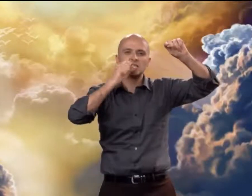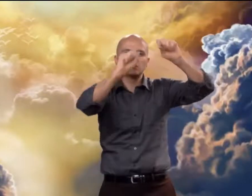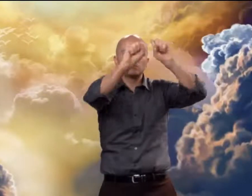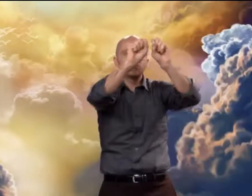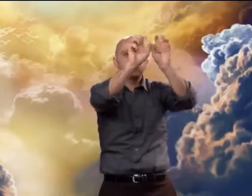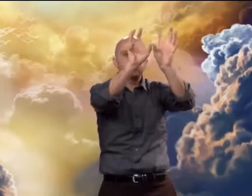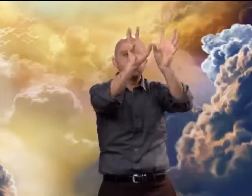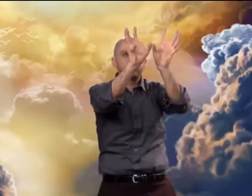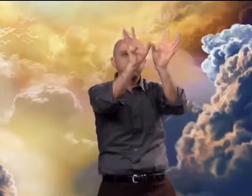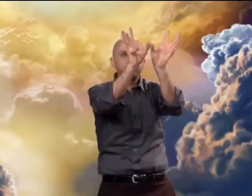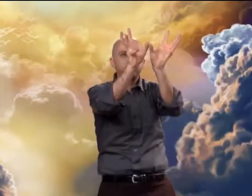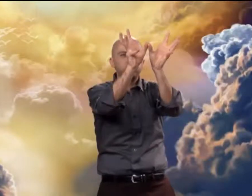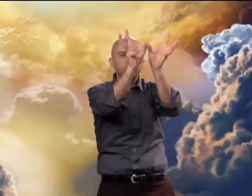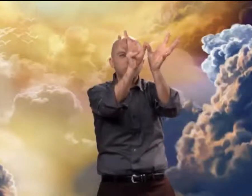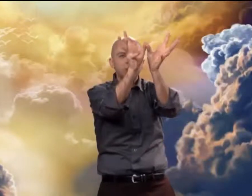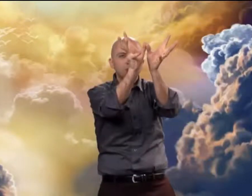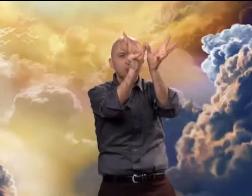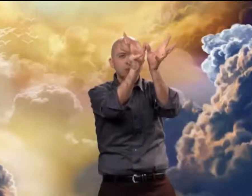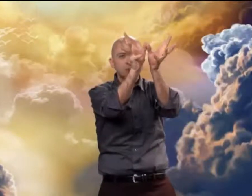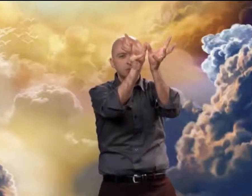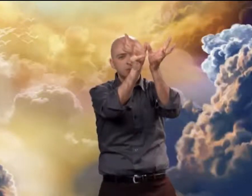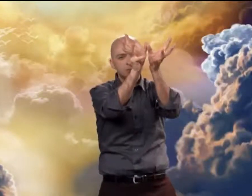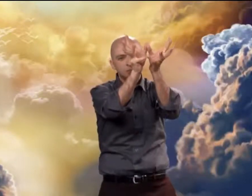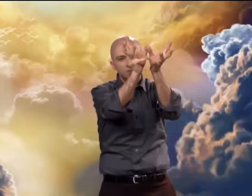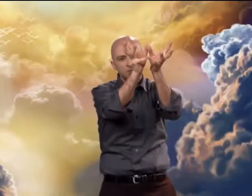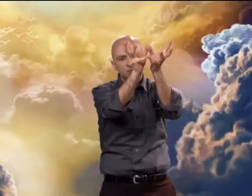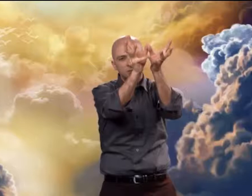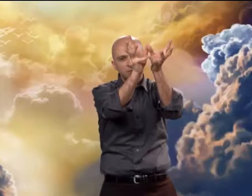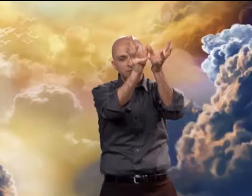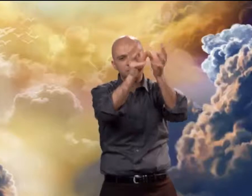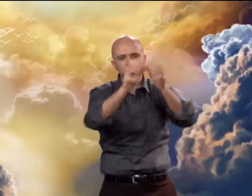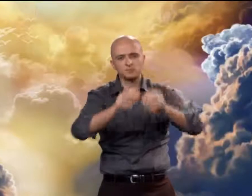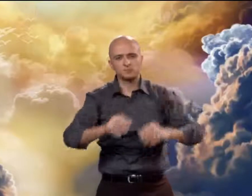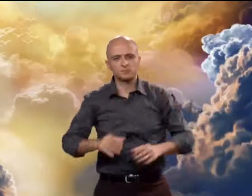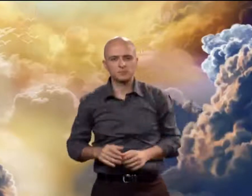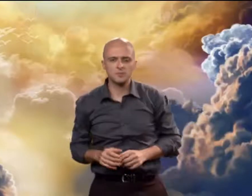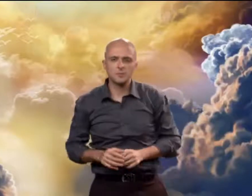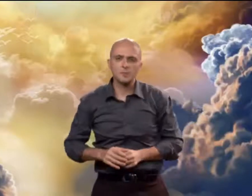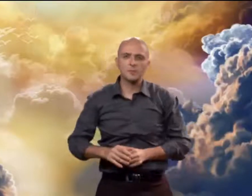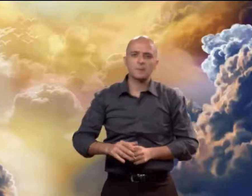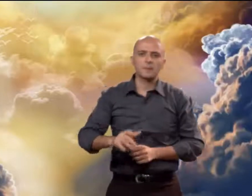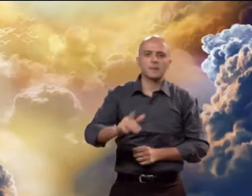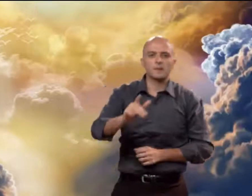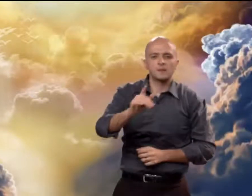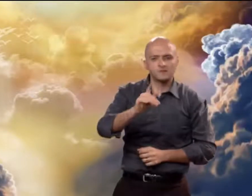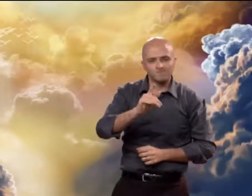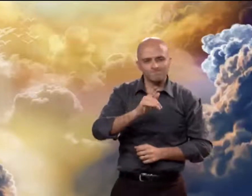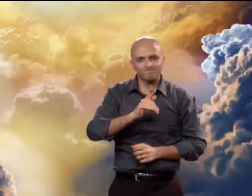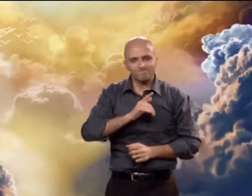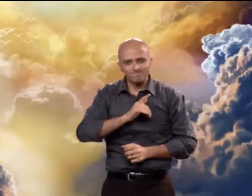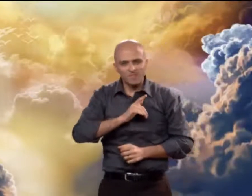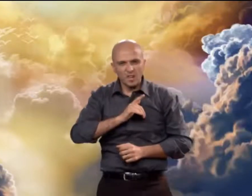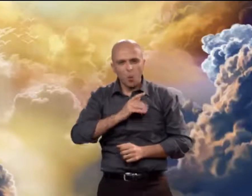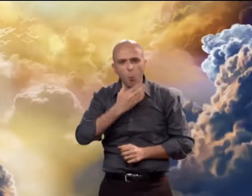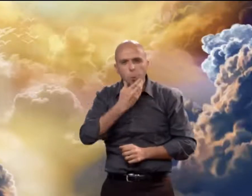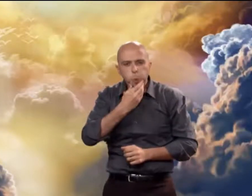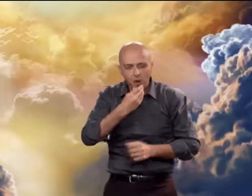e duração. A descrição oferecida por testemunhas oculares é apenas um eco das palavras registradas por Joel, cerca